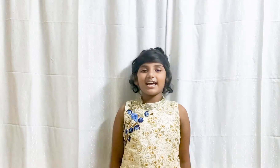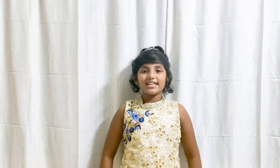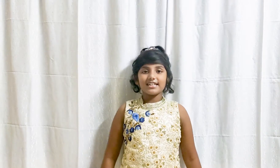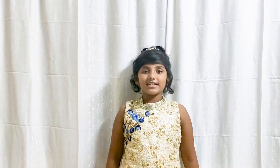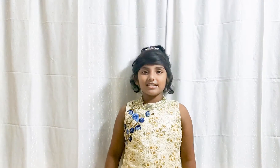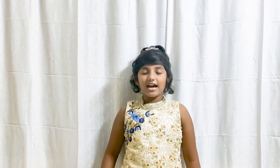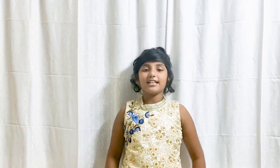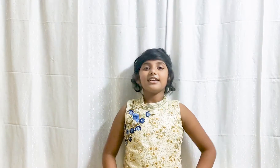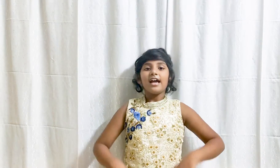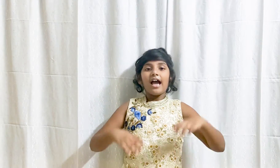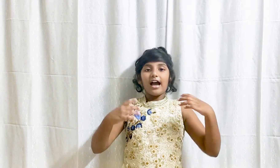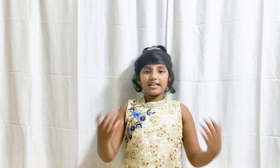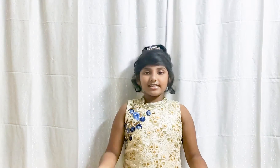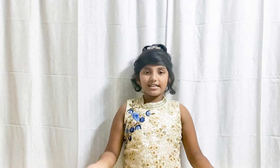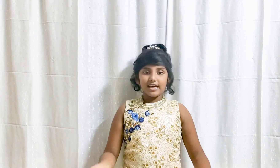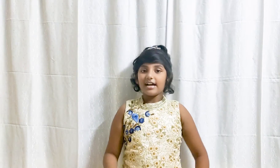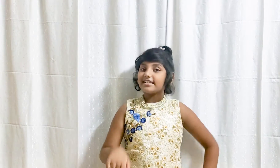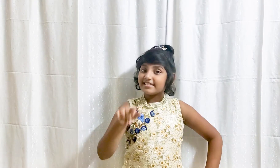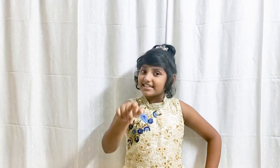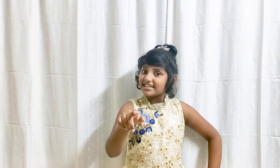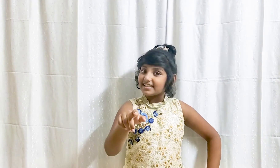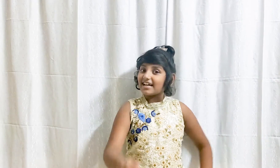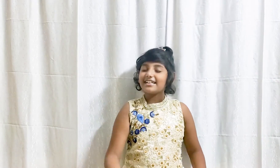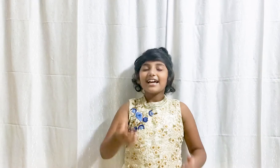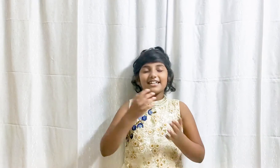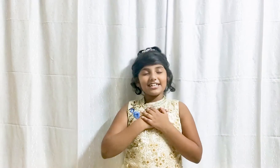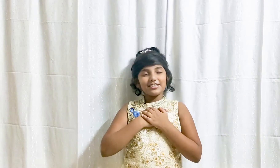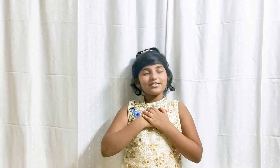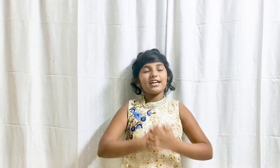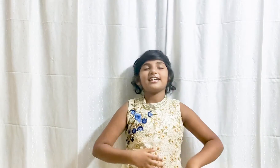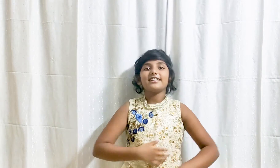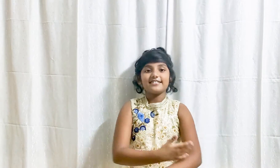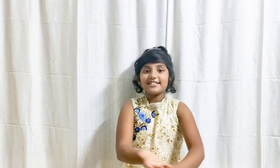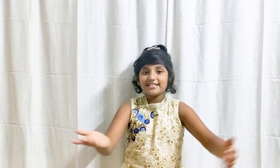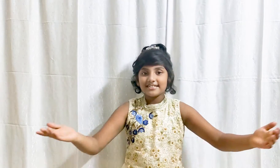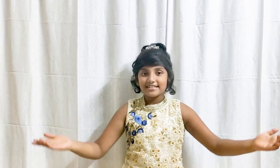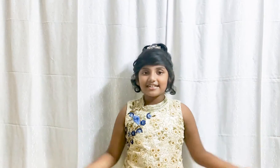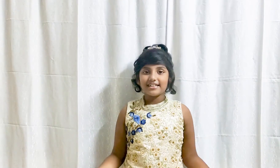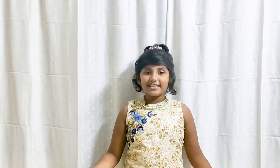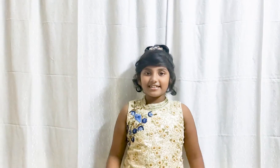அன்புள்ளவர்களாய் இருந்தால் அதனால் நீங்கள் என்னுடைய சீஷர்கள்